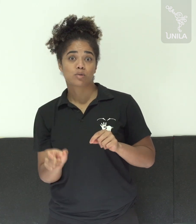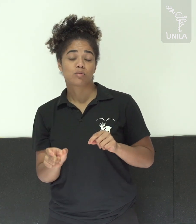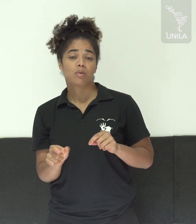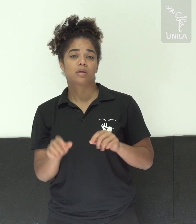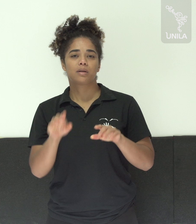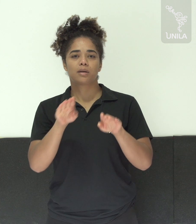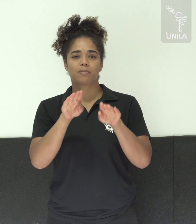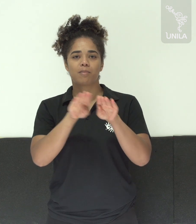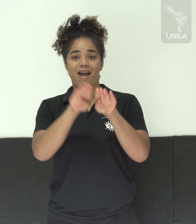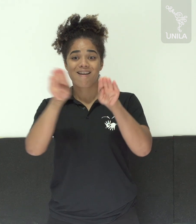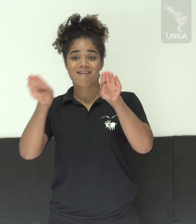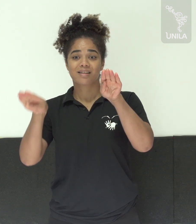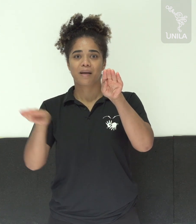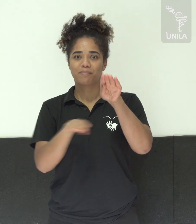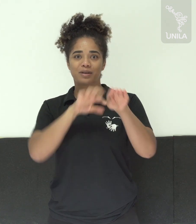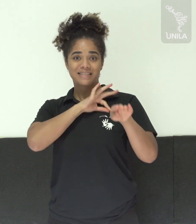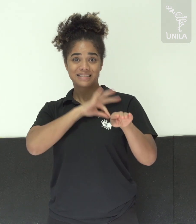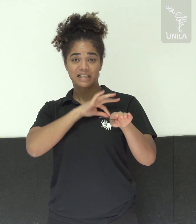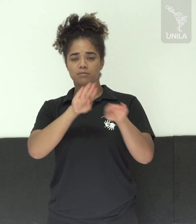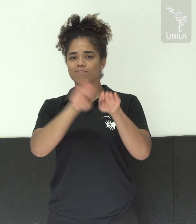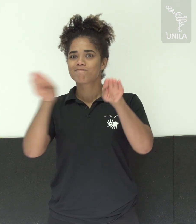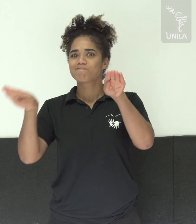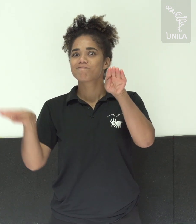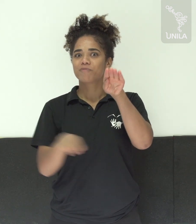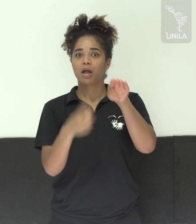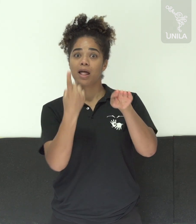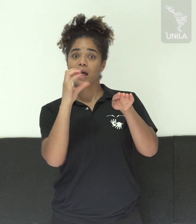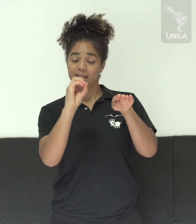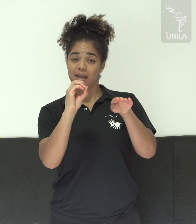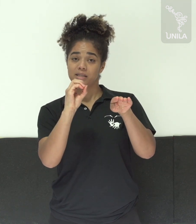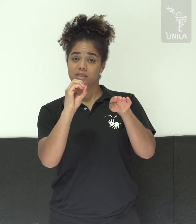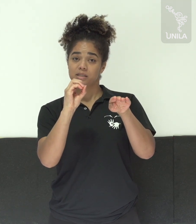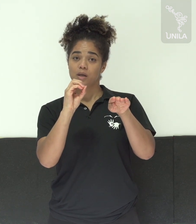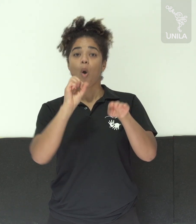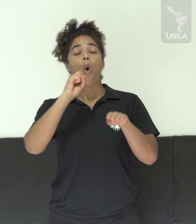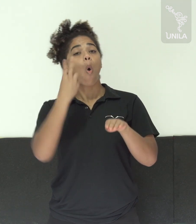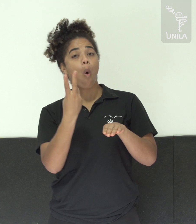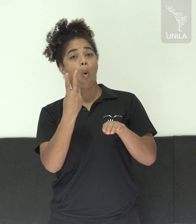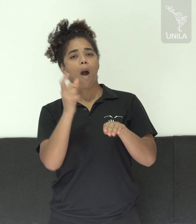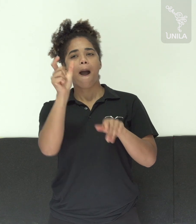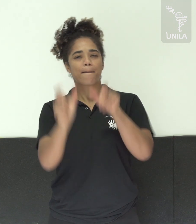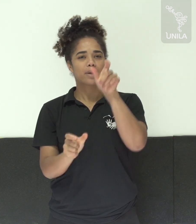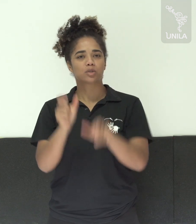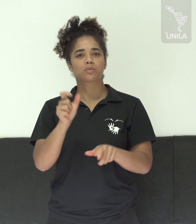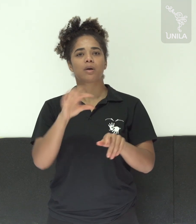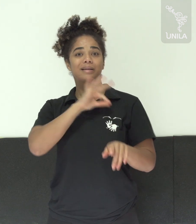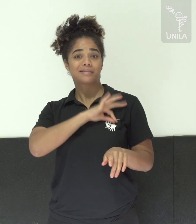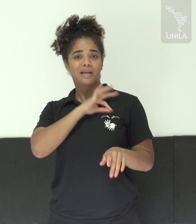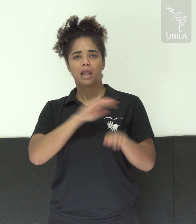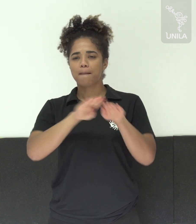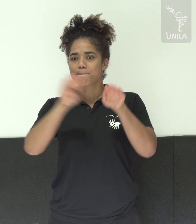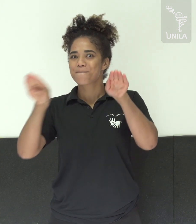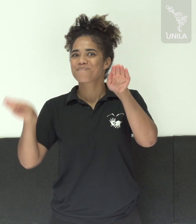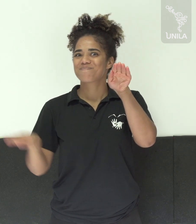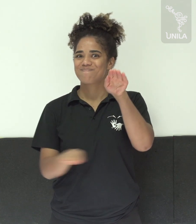familiar inferior a 10 salários mínimos ou ao de menor renda familiar, quando mais de um candidato